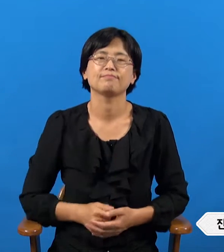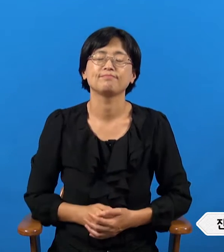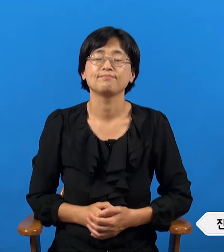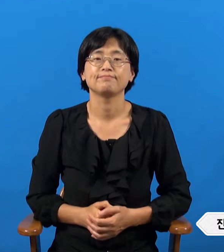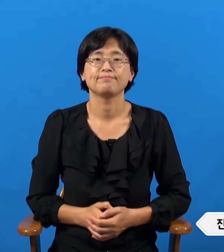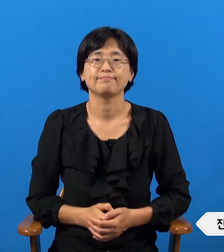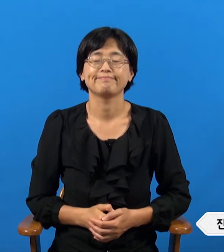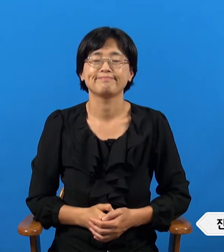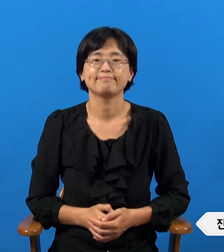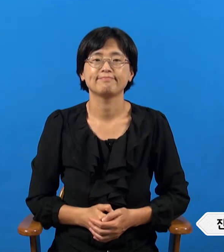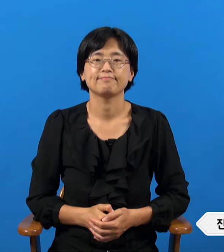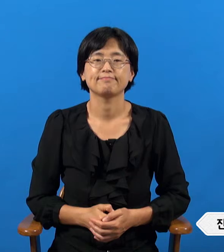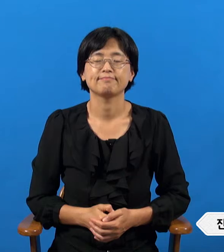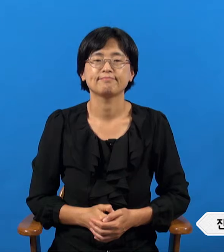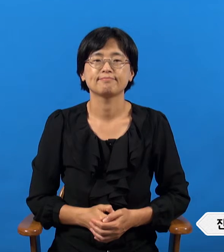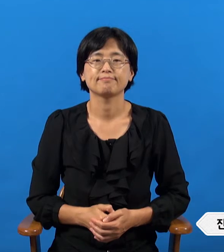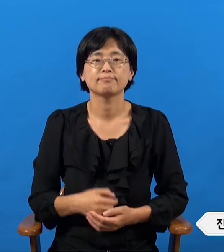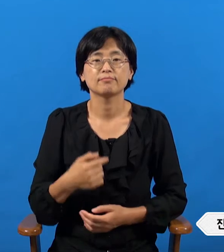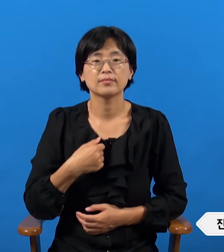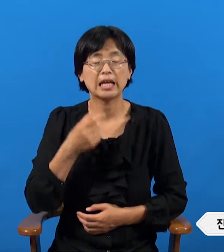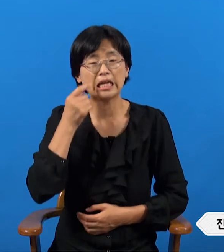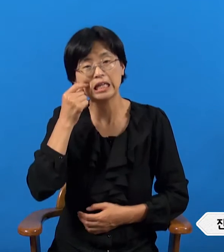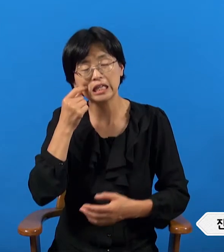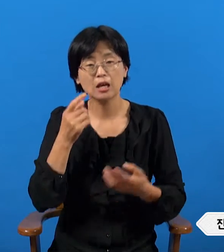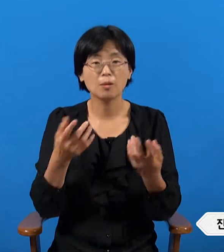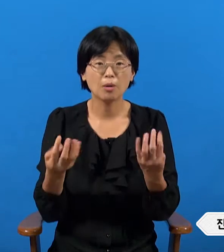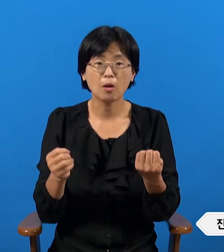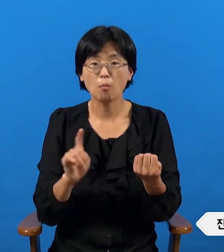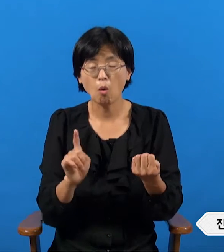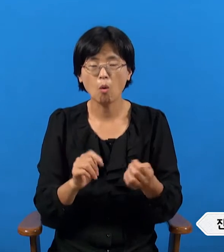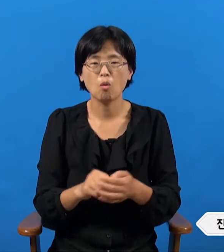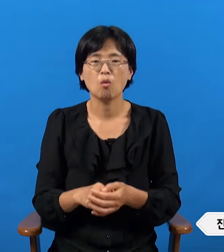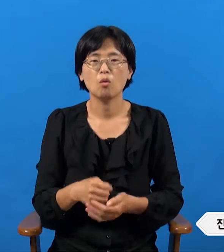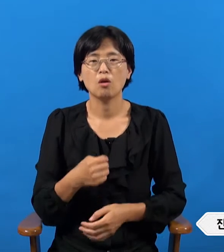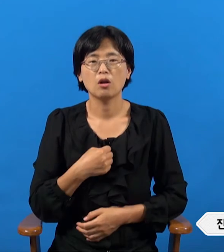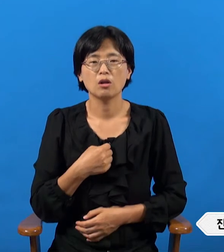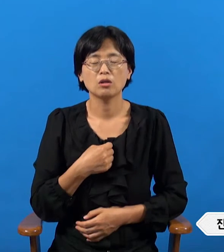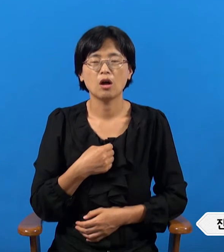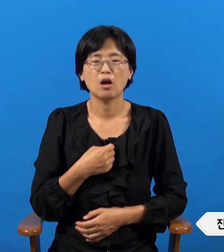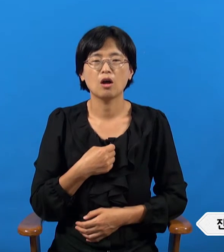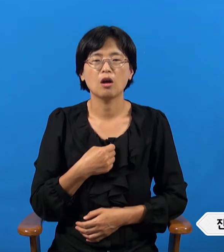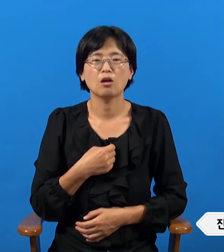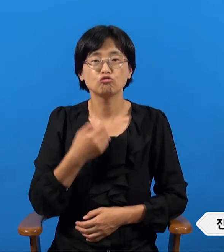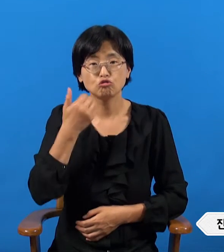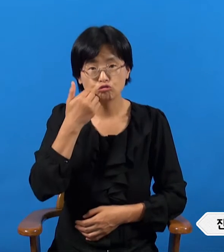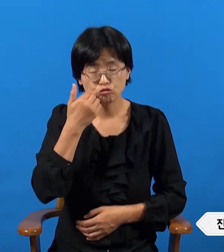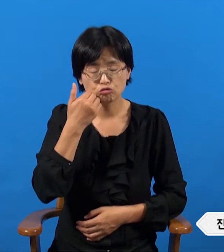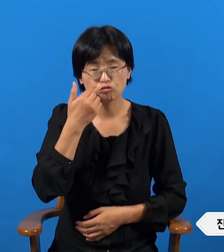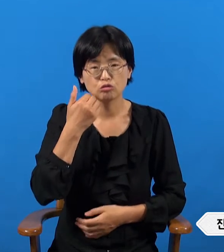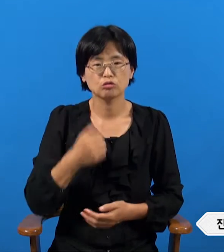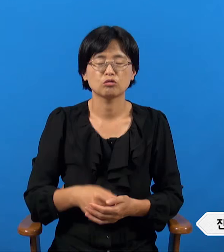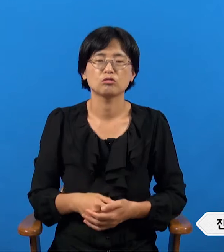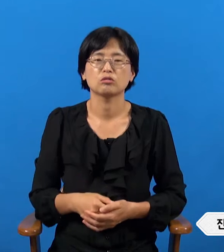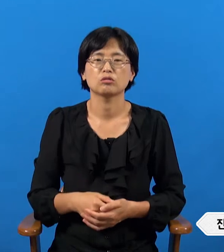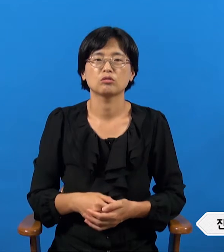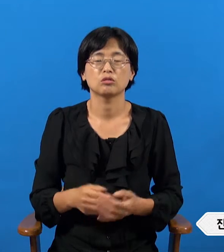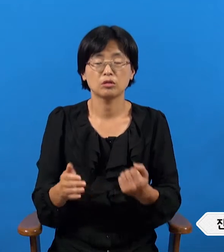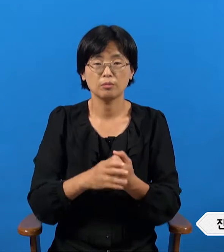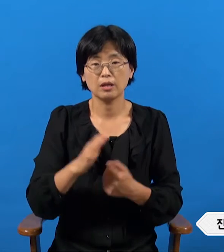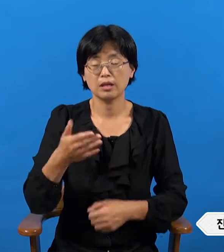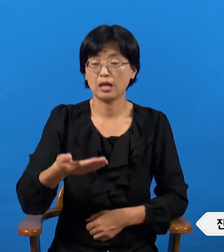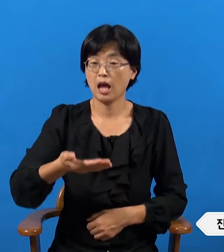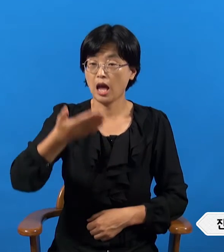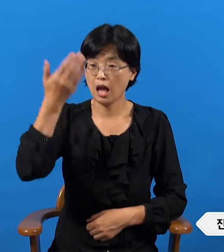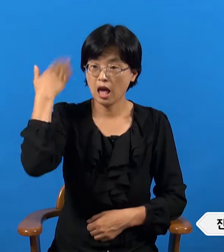우리는 발견합니다. 내가 얼마나 인기가 있는가, 내가 얼마나 어떤 존재로 나가고 있는가.